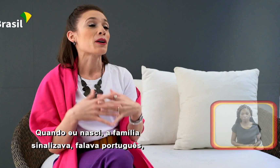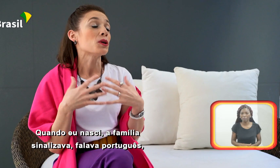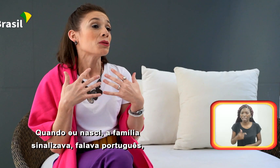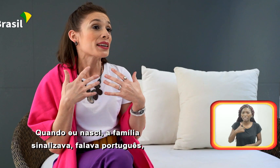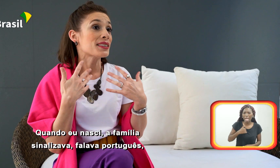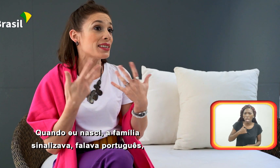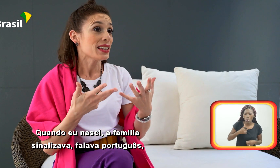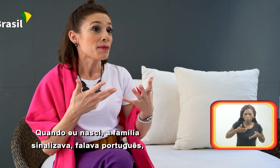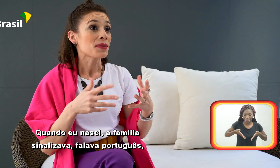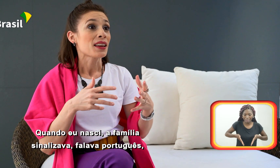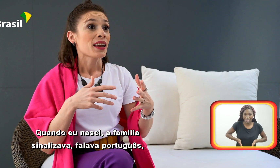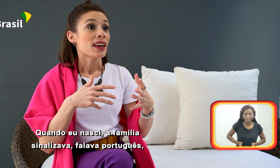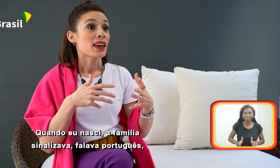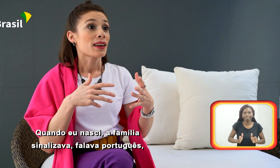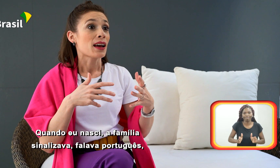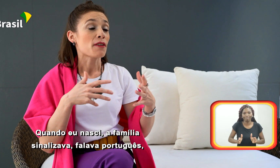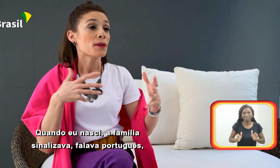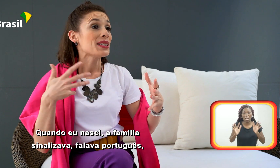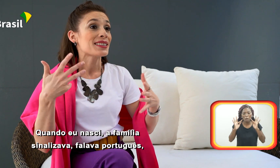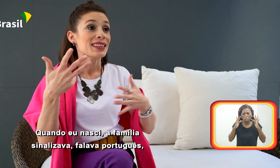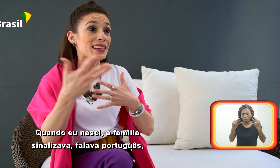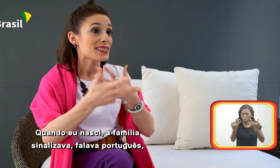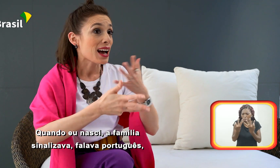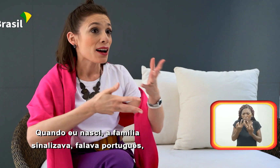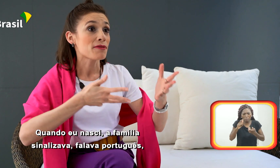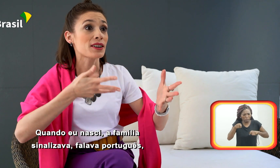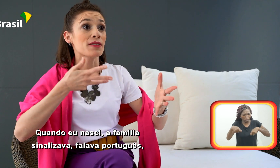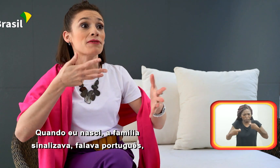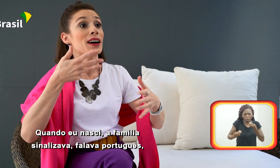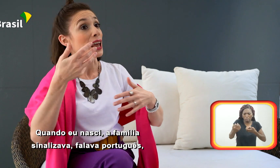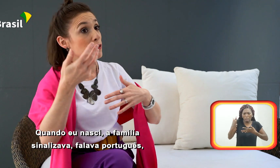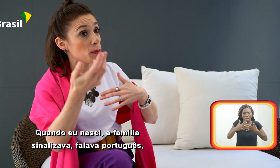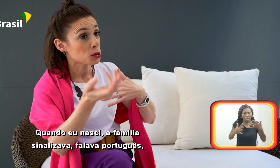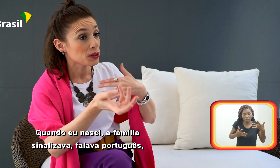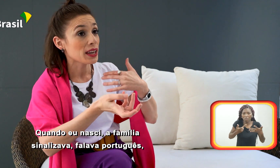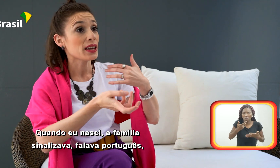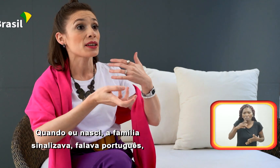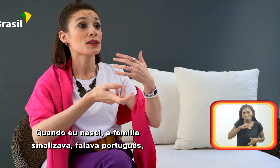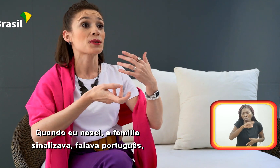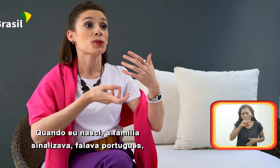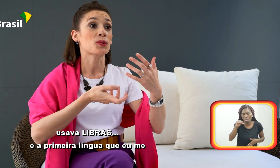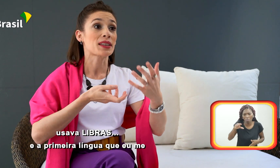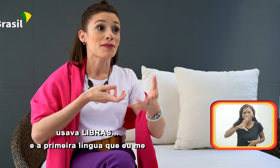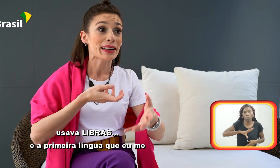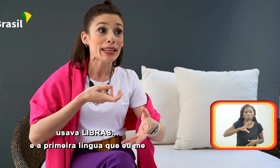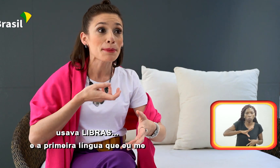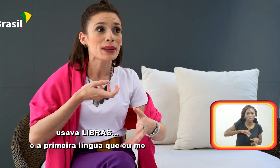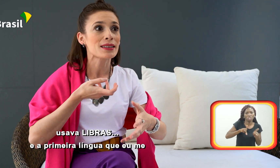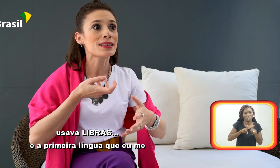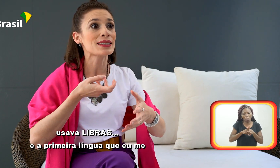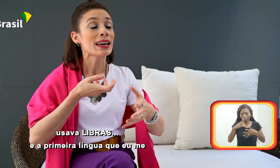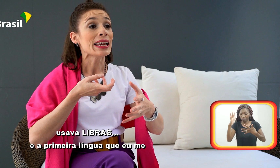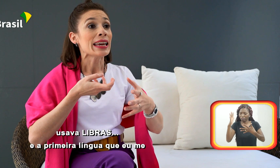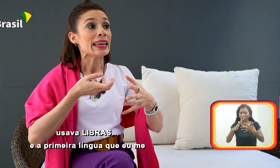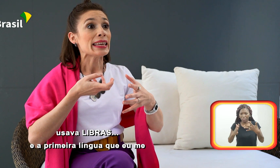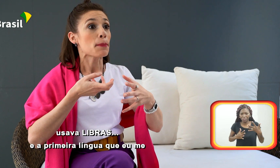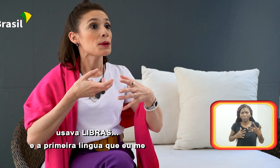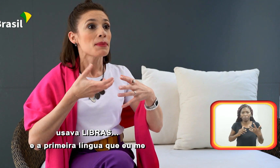Quando eu nasci, a família sinalizava, falava português, usava Libras. E a